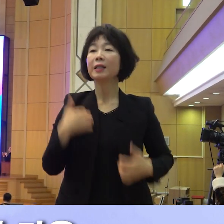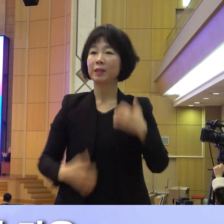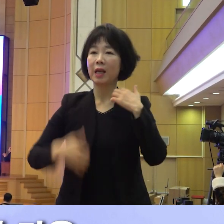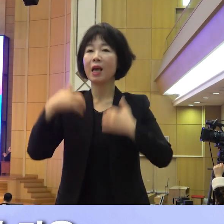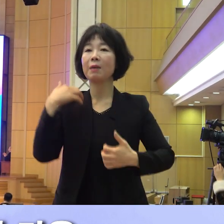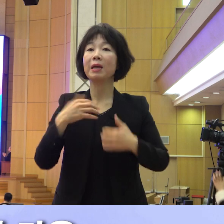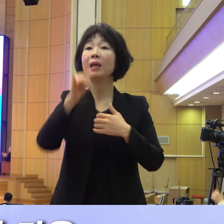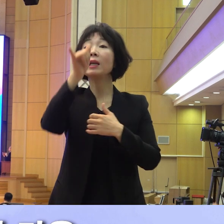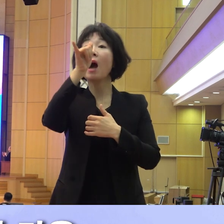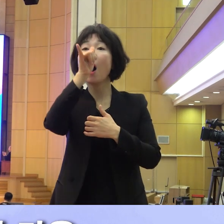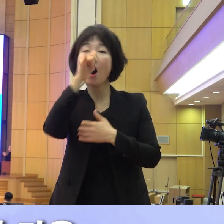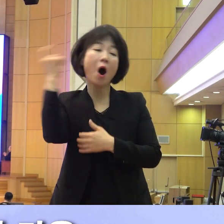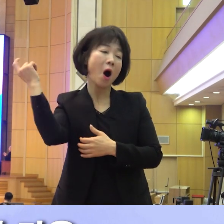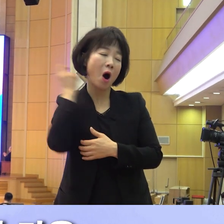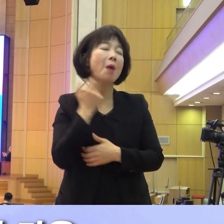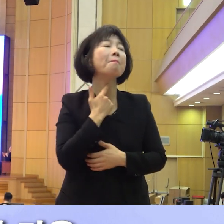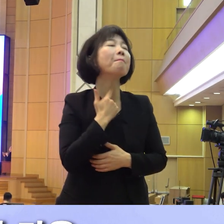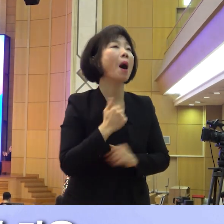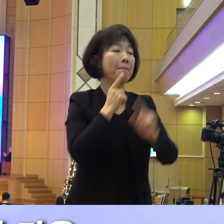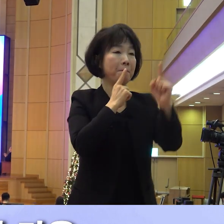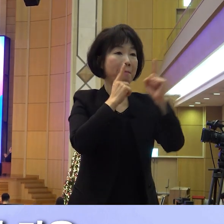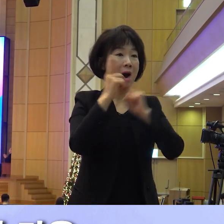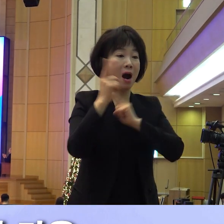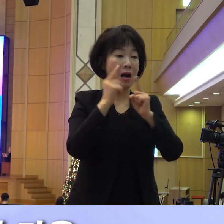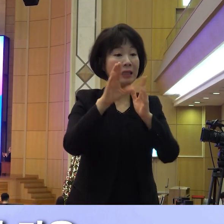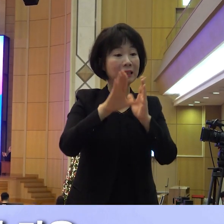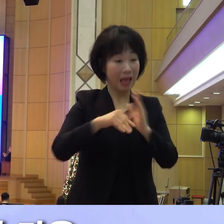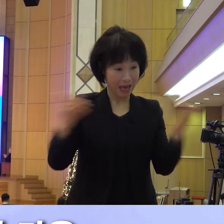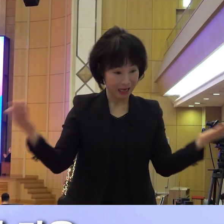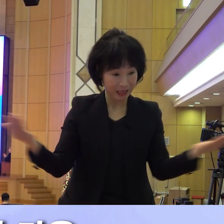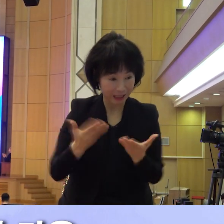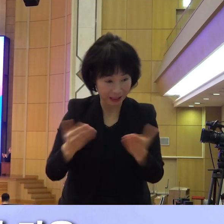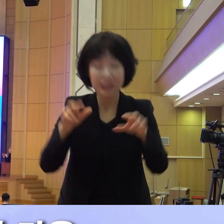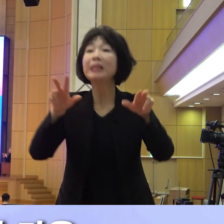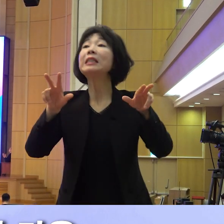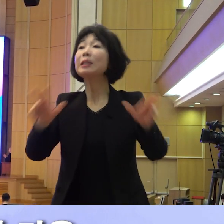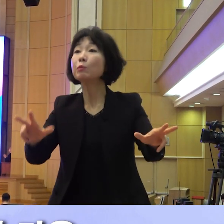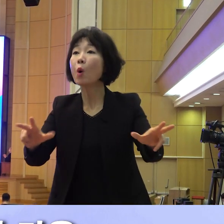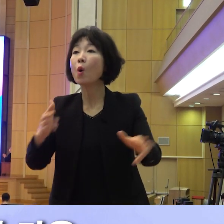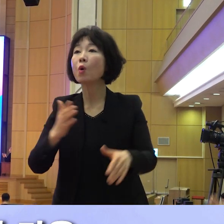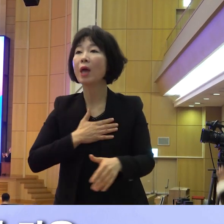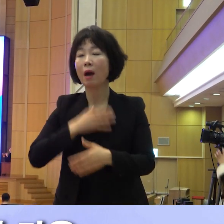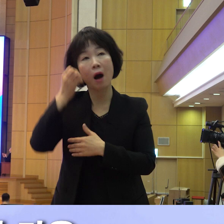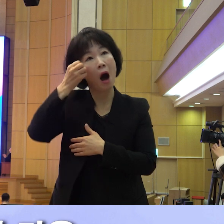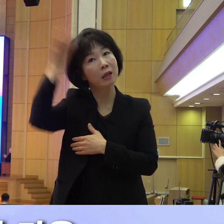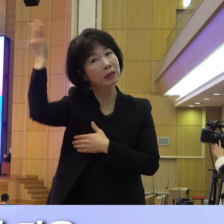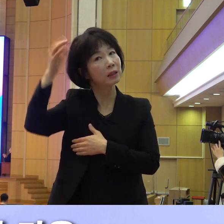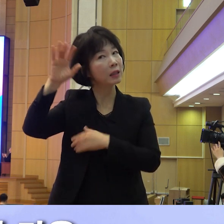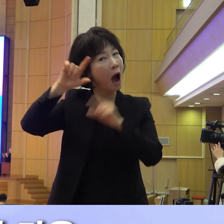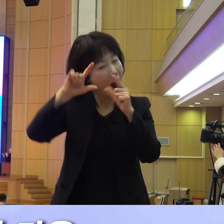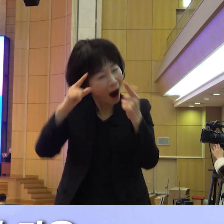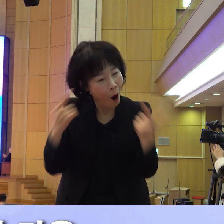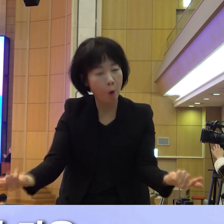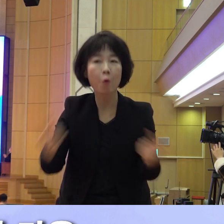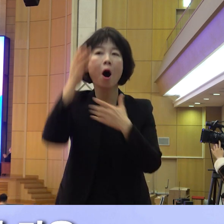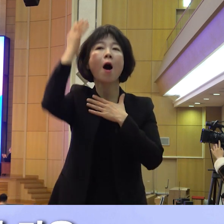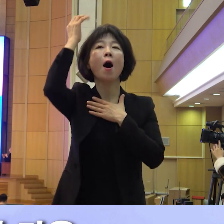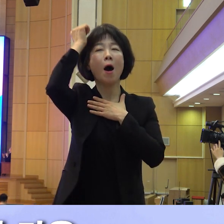앉아서 재미있게 듣던 말 그때 일을 지금도 내가 잊지 않고